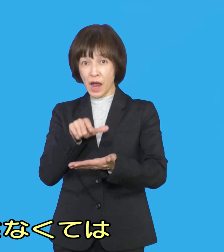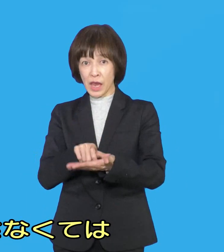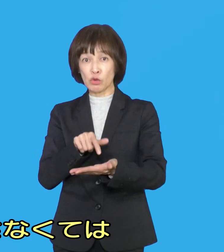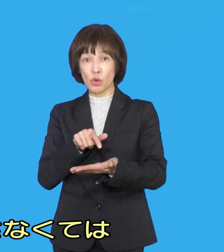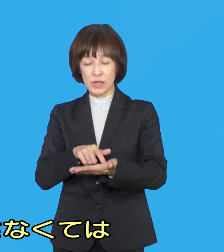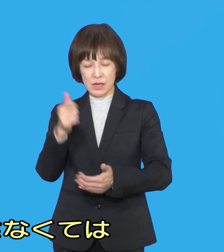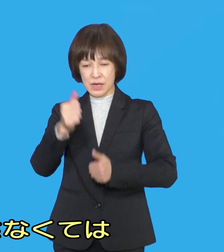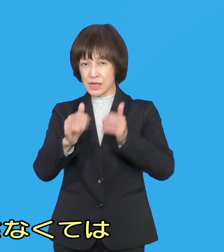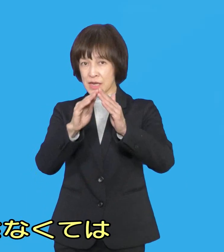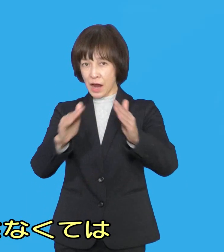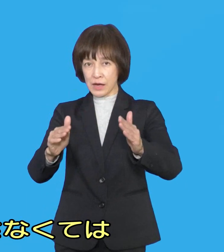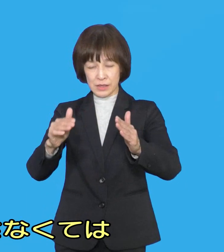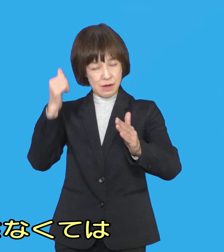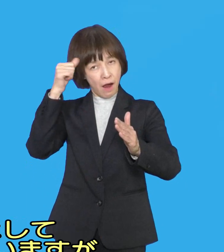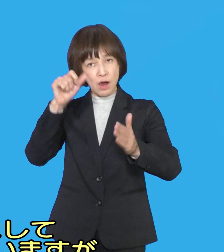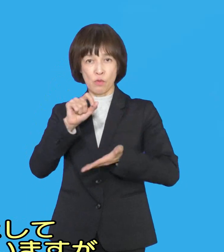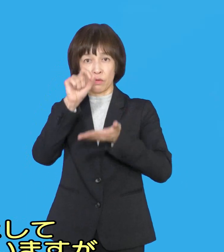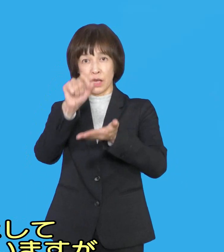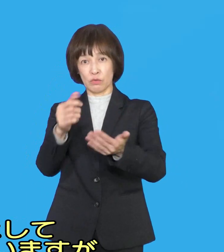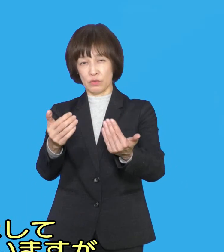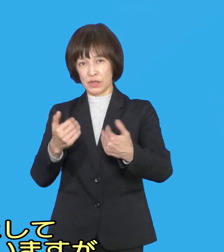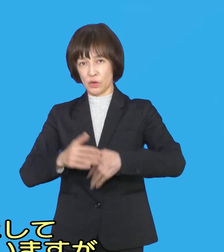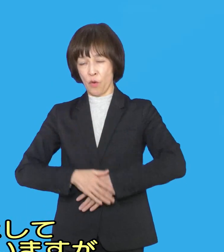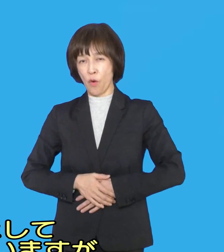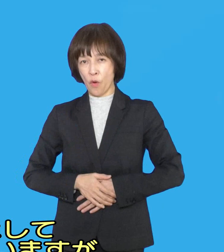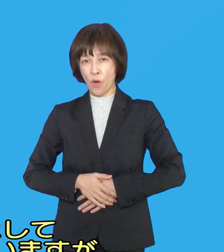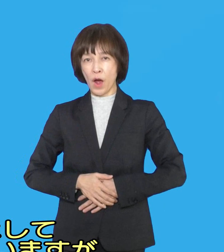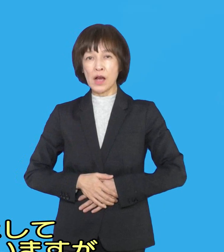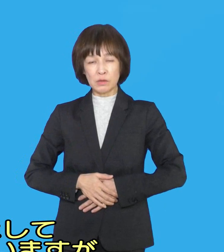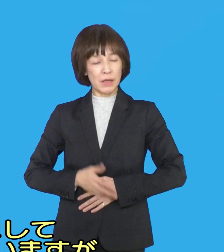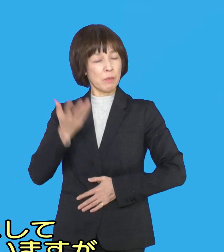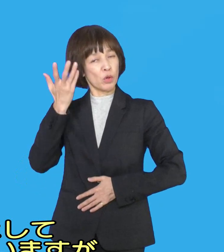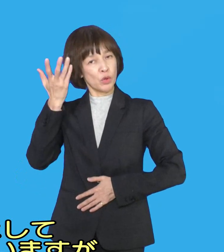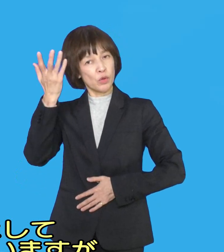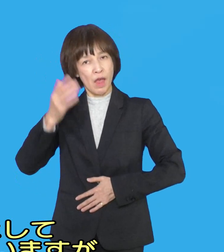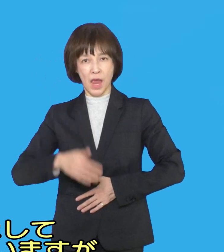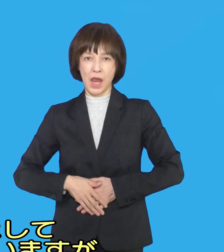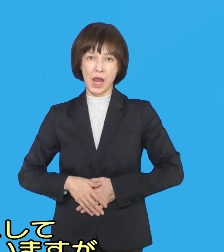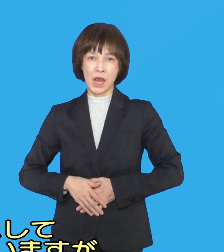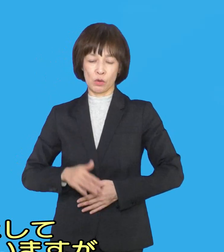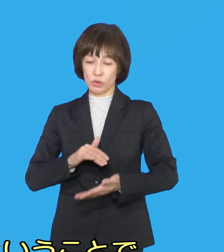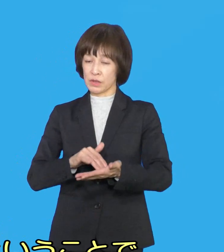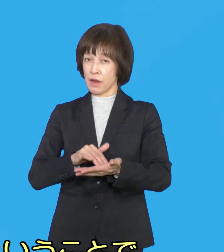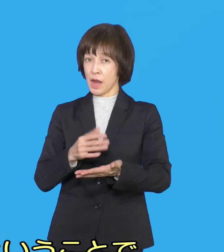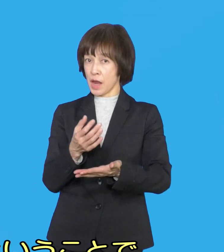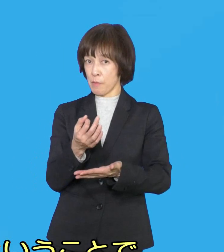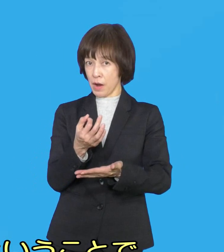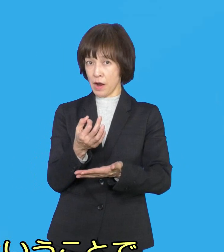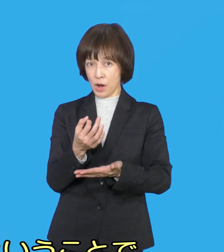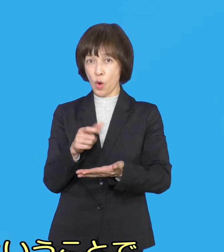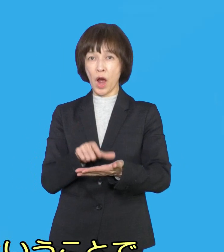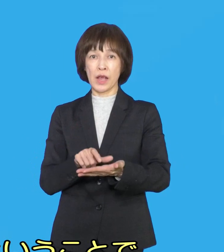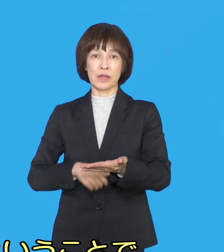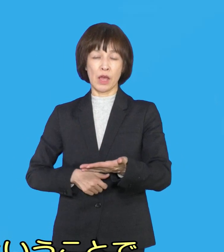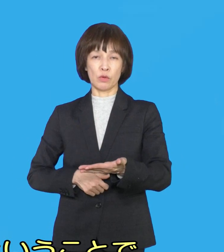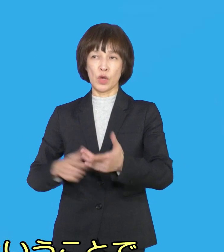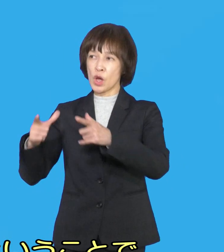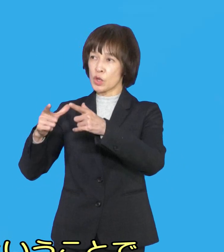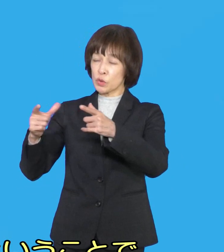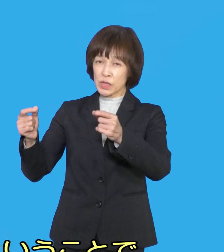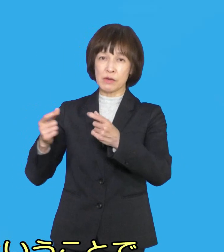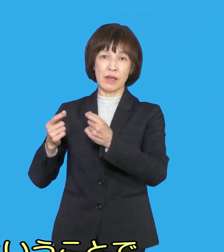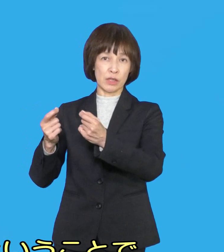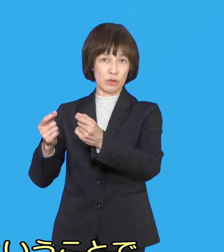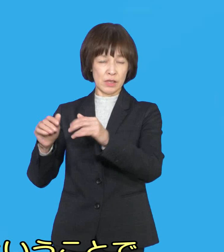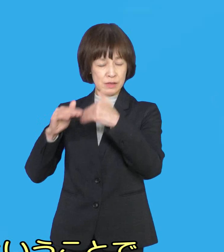会に予算を出さなくてはいけませんので、あくまでも想定としてこの金額を挙げていますが、国には引き続きワクチ